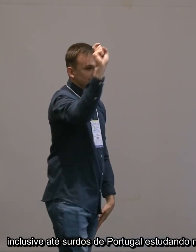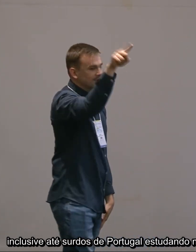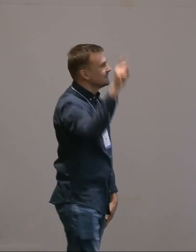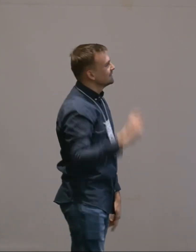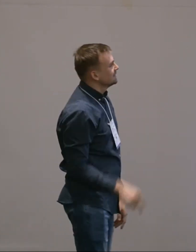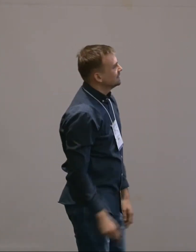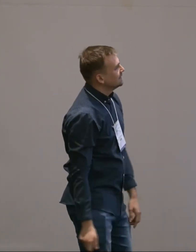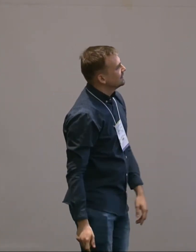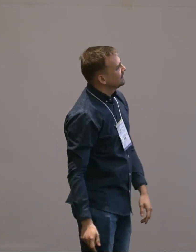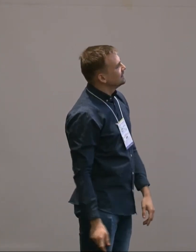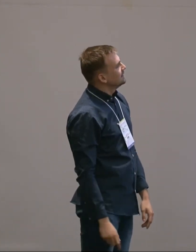INIS